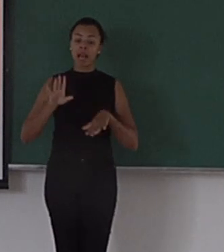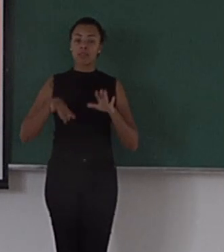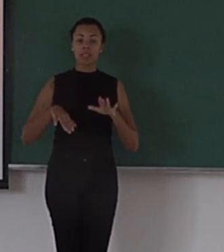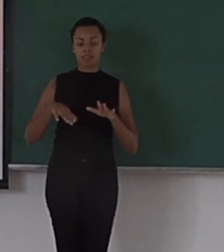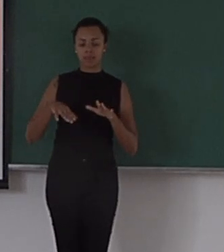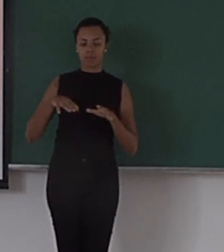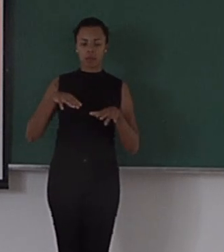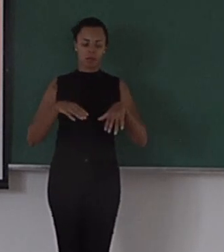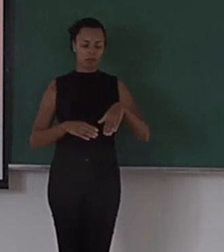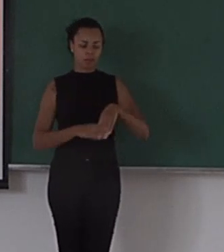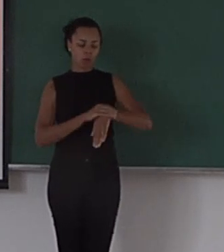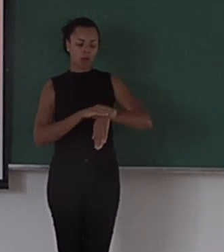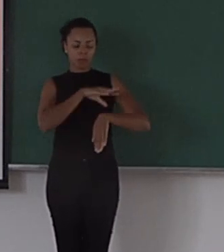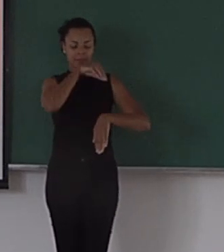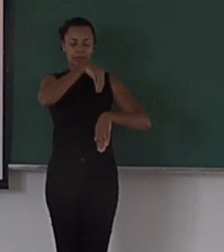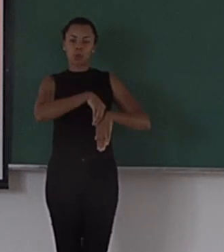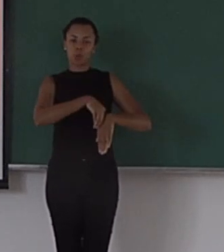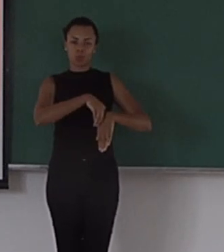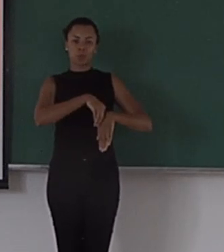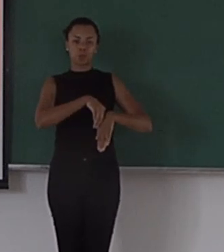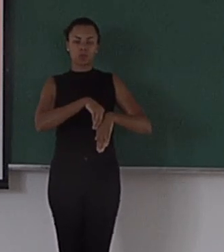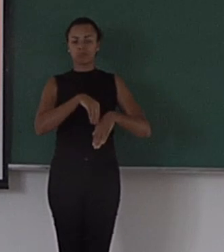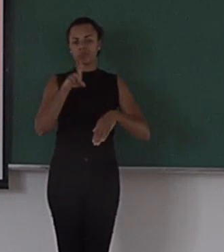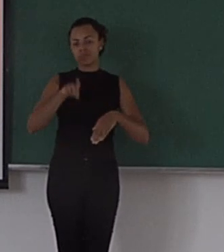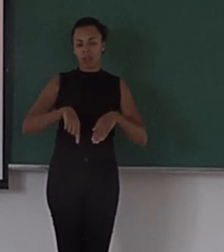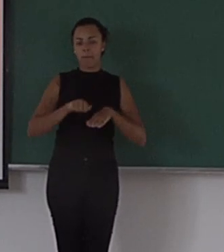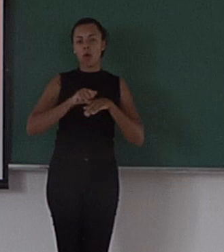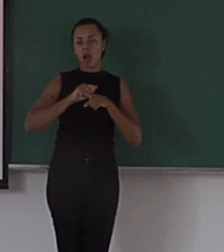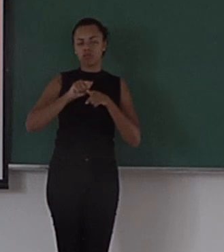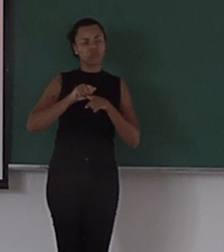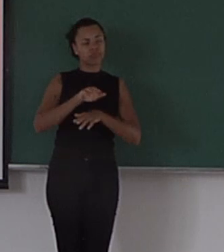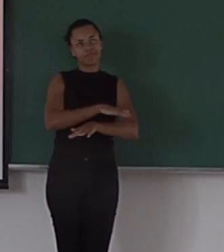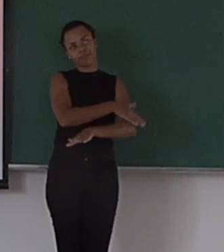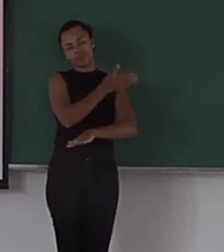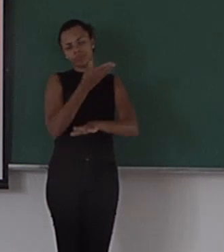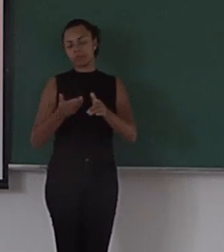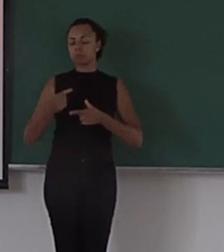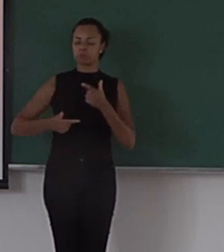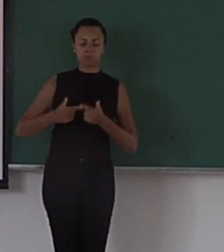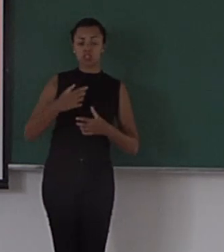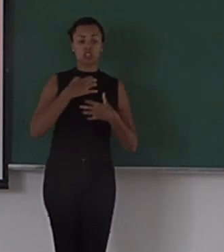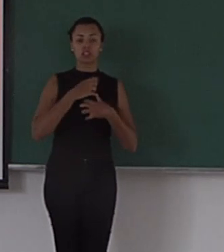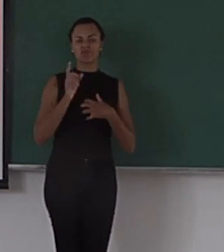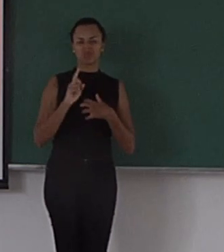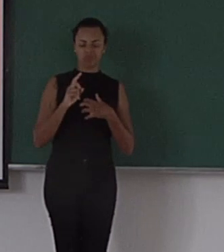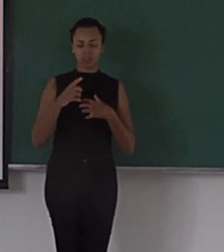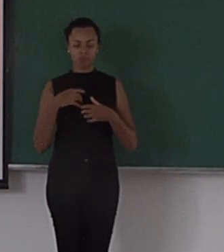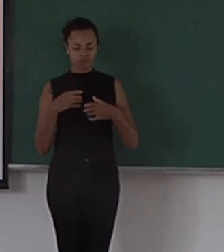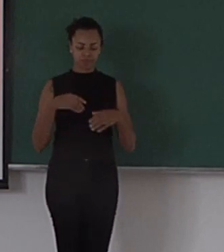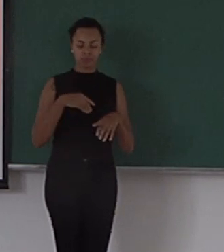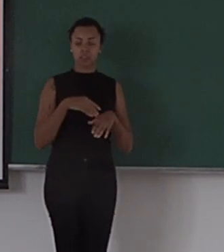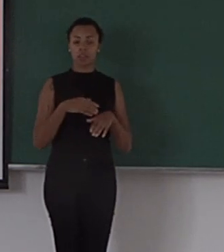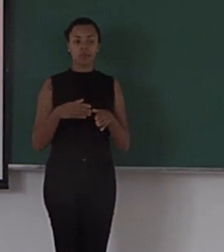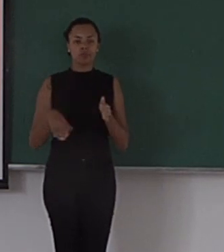da bota dele. E ele, naquela bota de borracha, aquilo ali fica o dia todo, às vezes ele nem sente, e quando